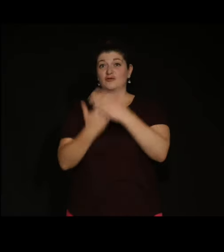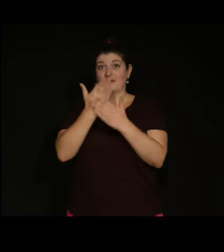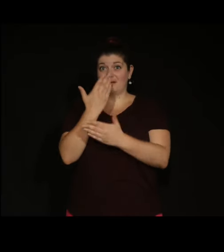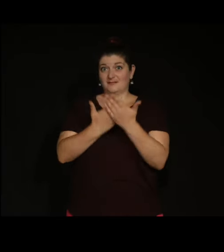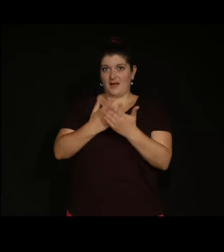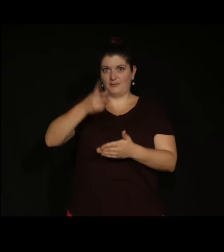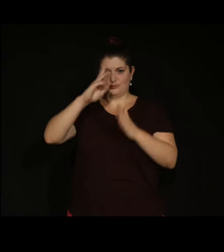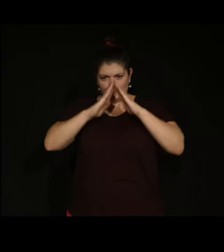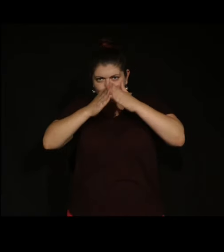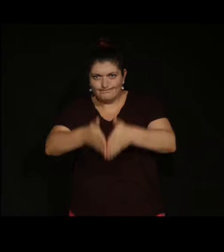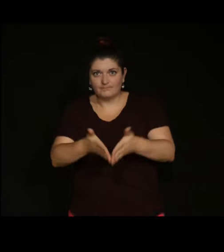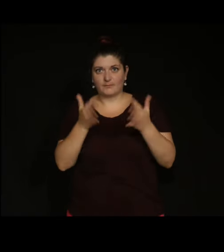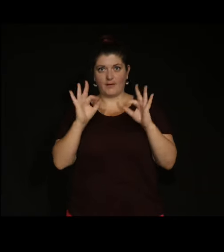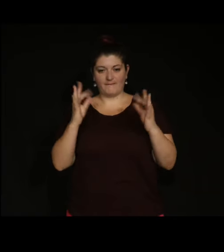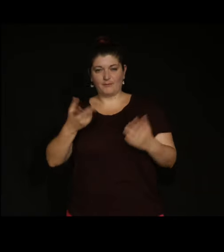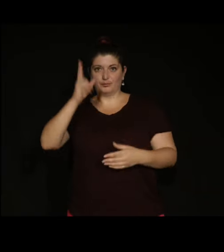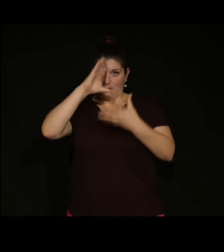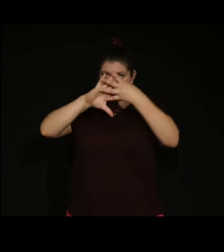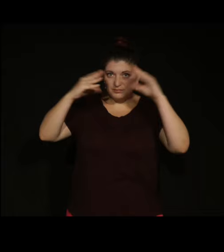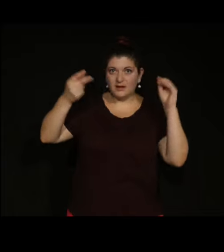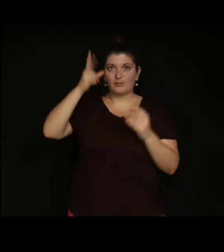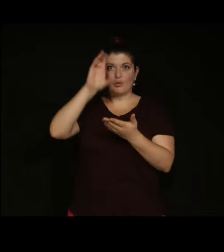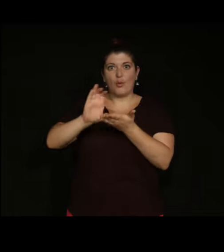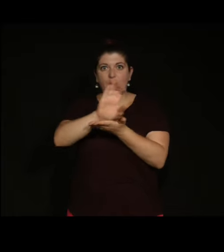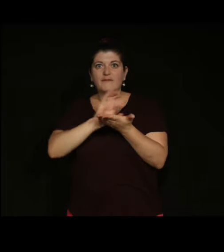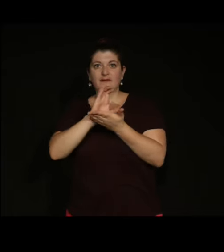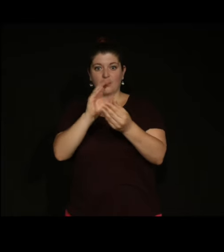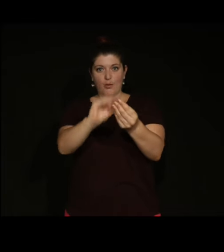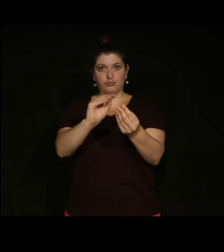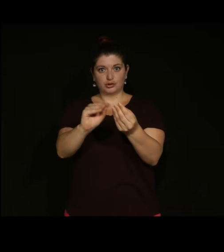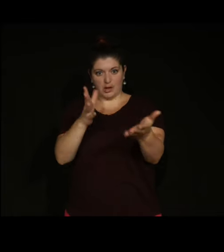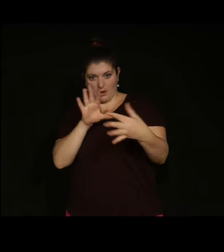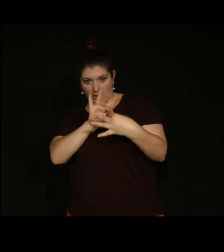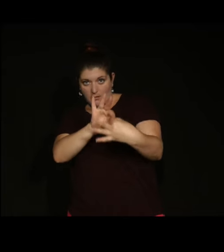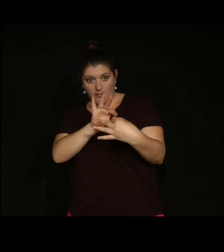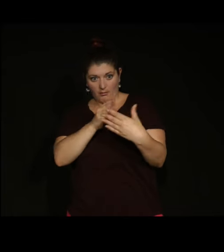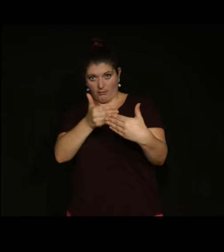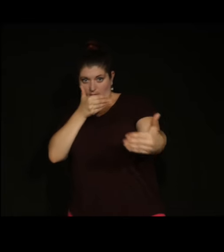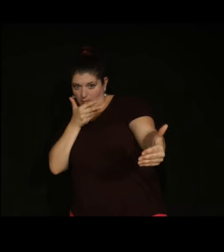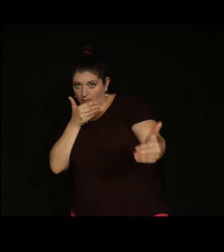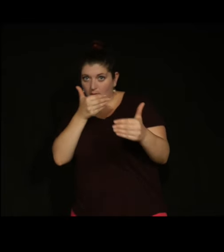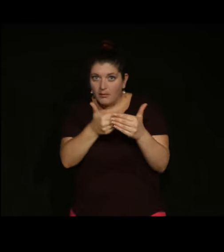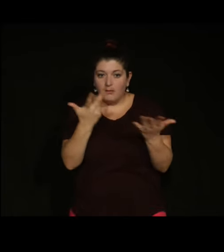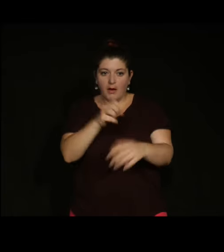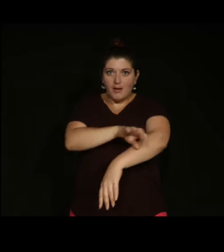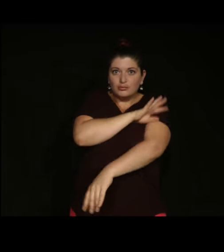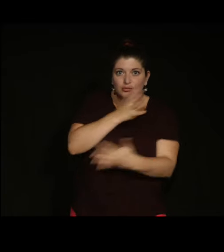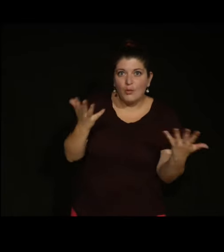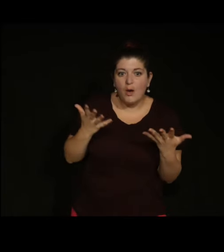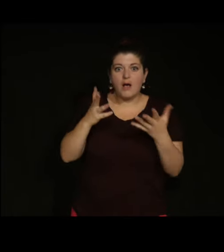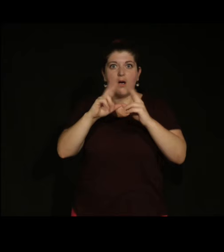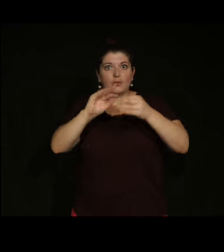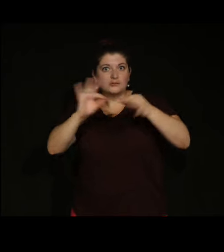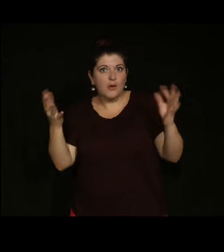Ce matin, on va aller un peu là-dedans. Quelque chose qui va être de plus abstrait, chorégraphique, vraiment un rapport, comment joue la distance